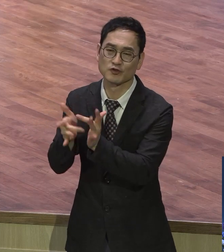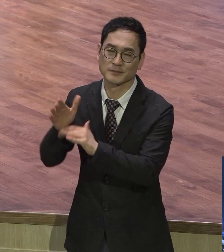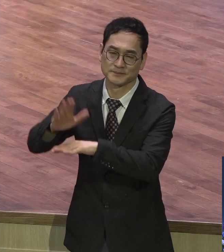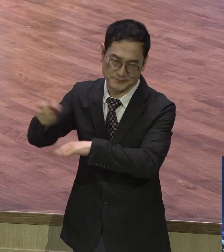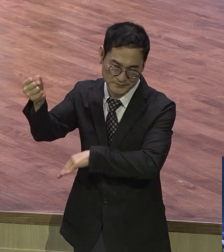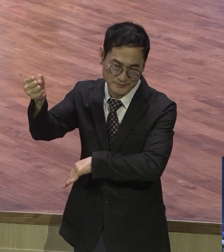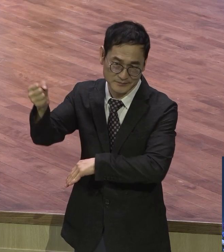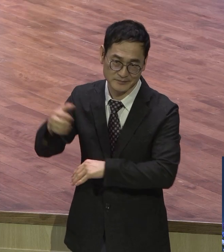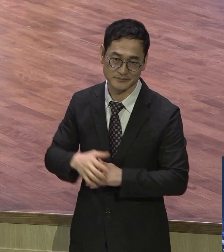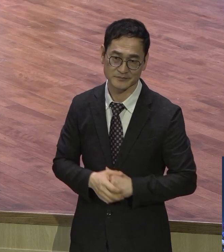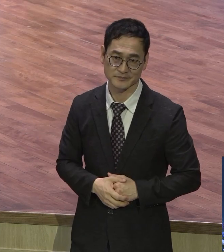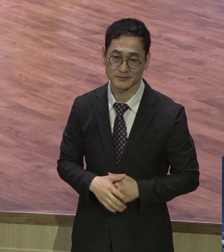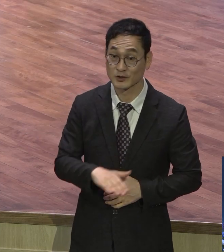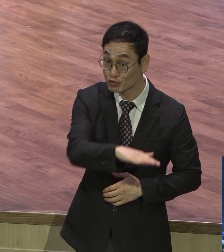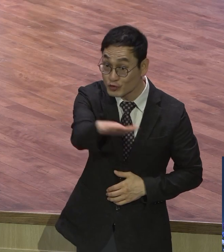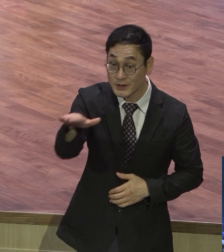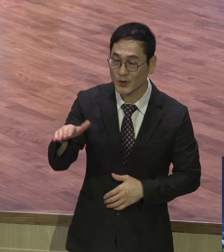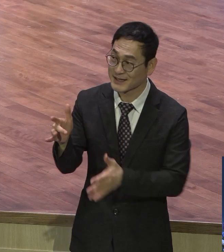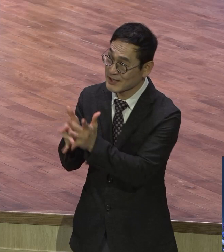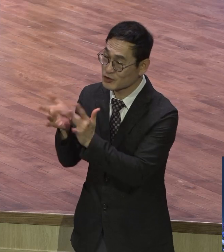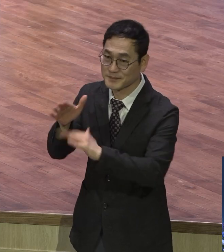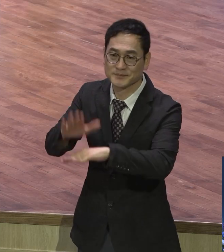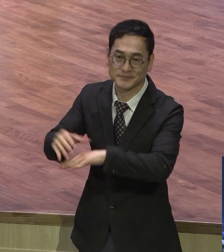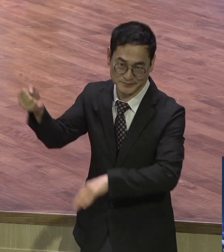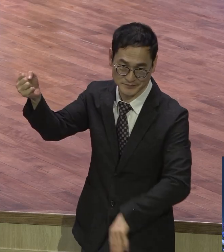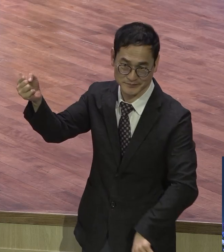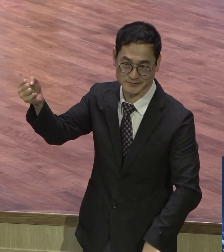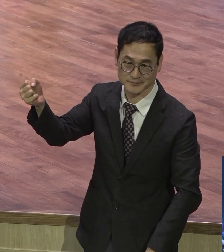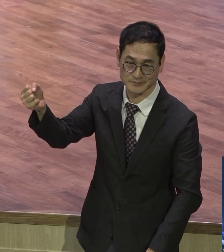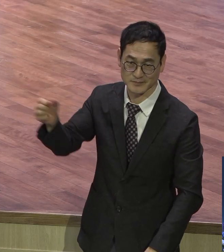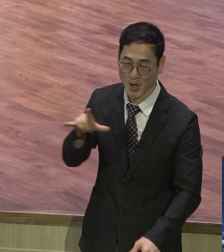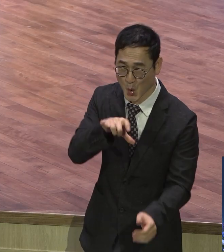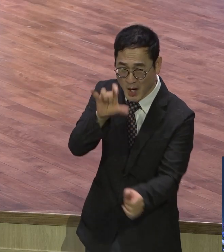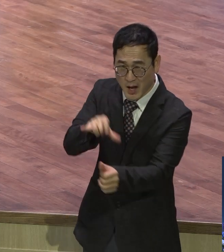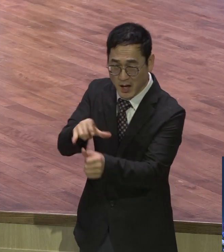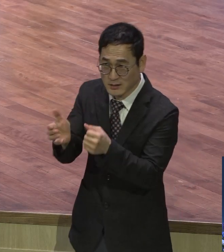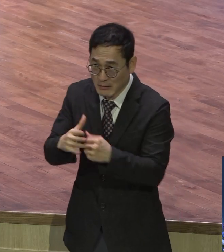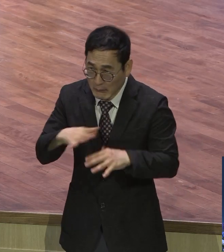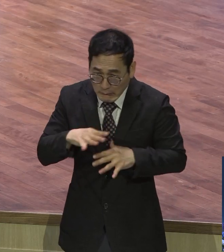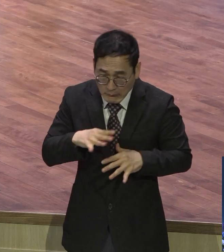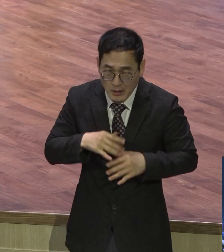달렸습니다. 코로나19에 달린 게 아니란 말이에요. 벌벌 떨 거 없단 말이에요.